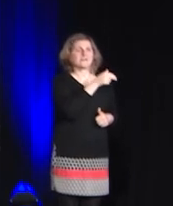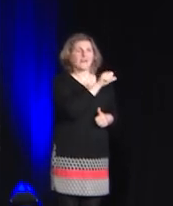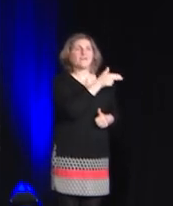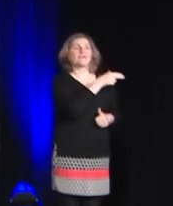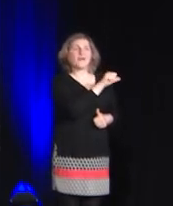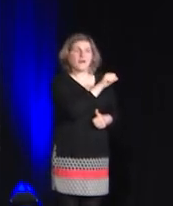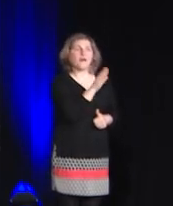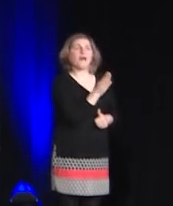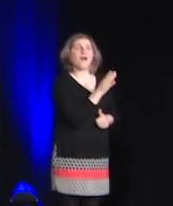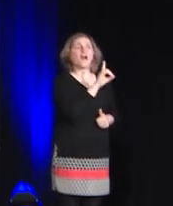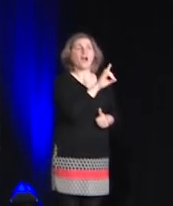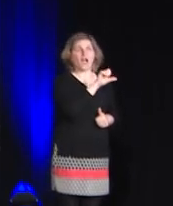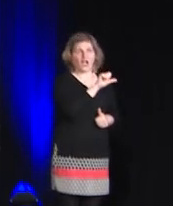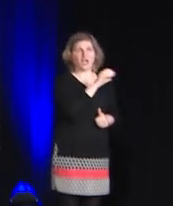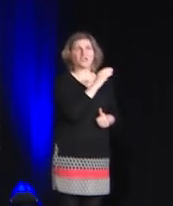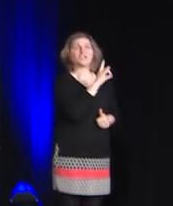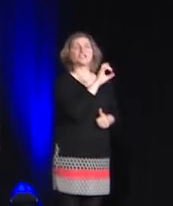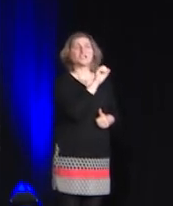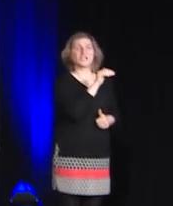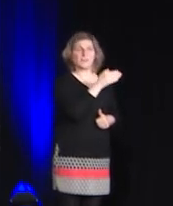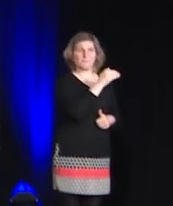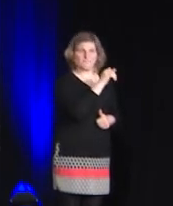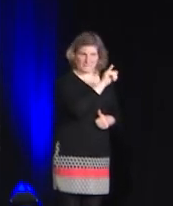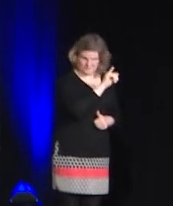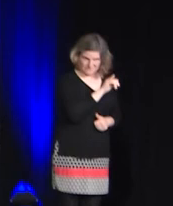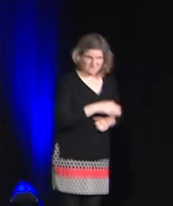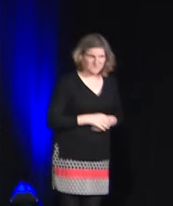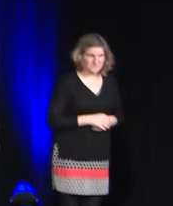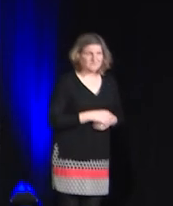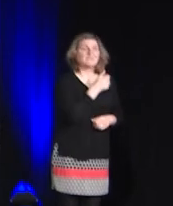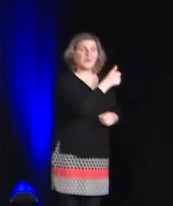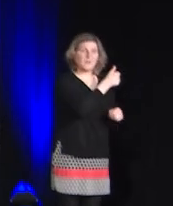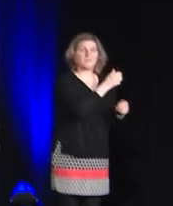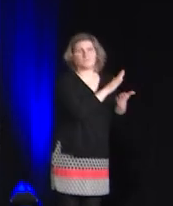et traductrice. Je vais vous montrer comment c'est un muscle.